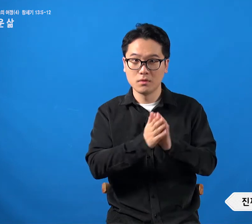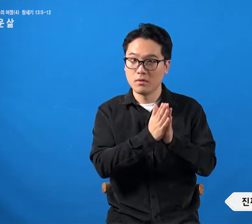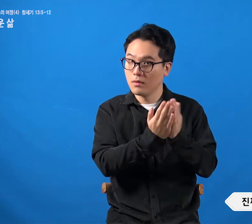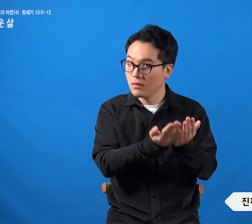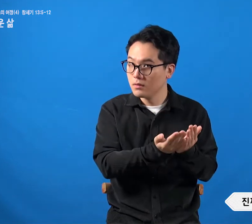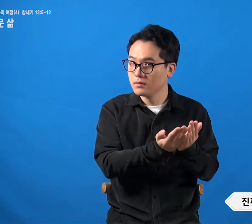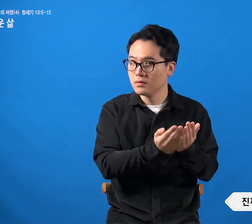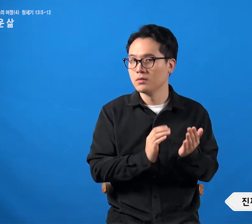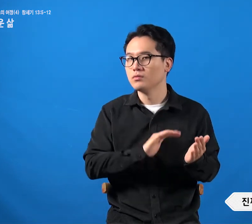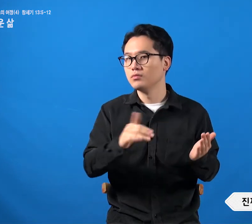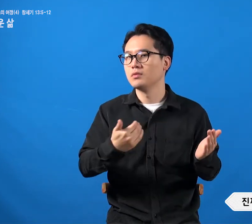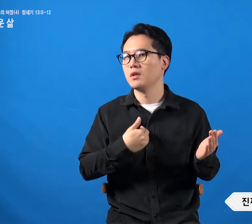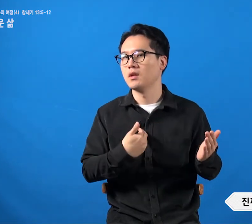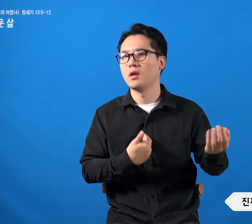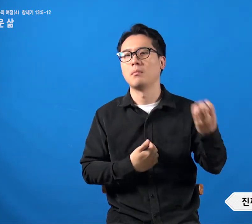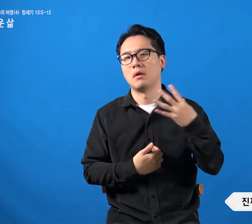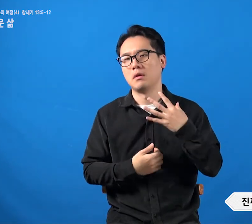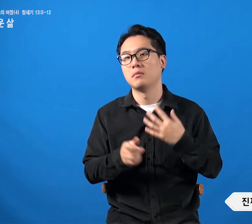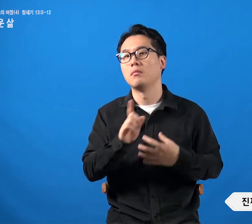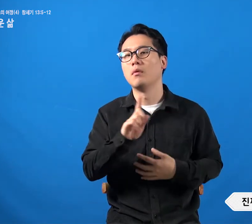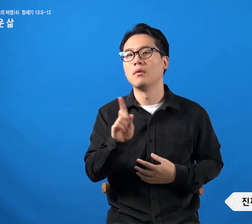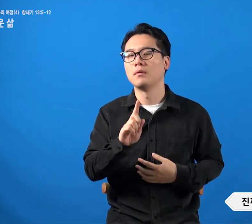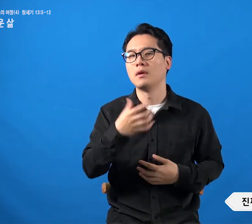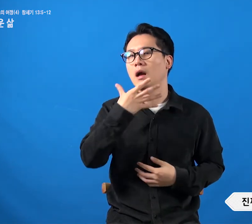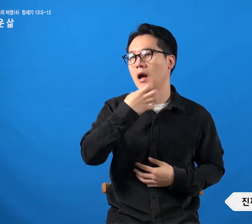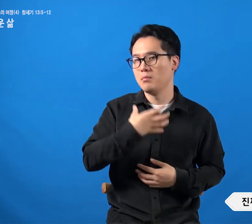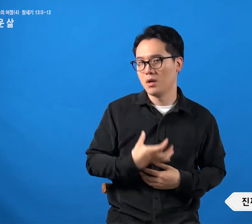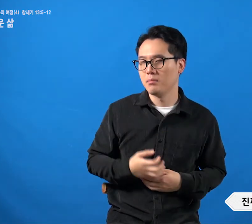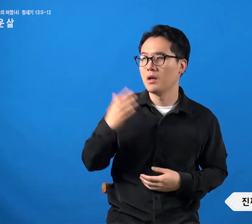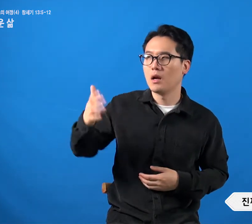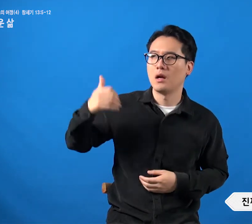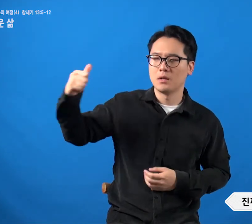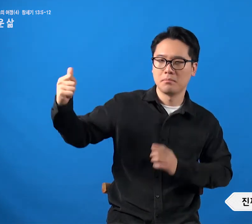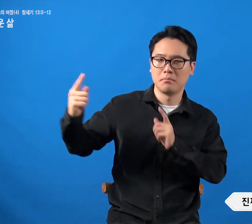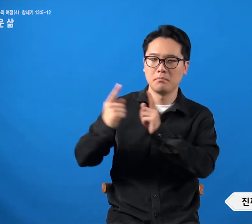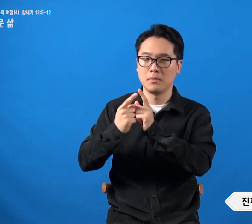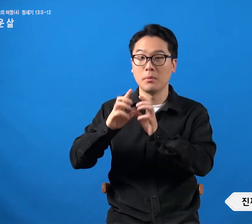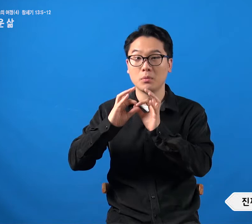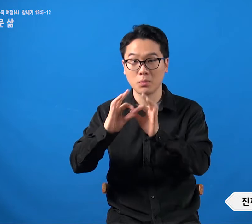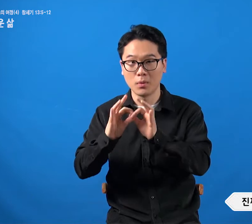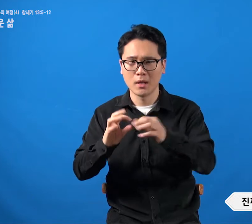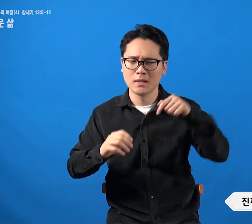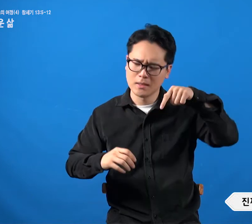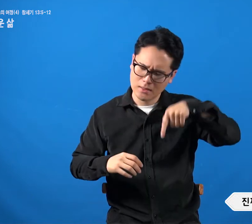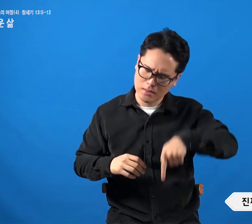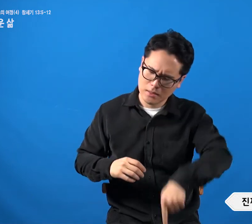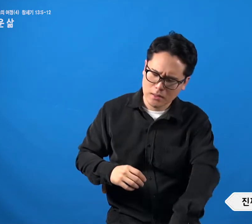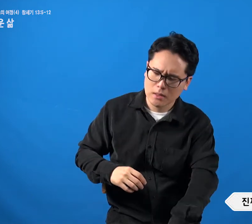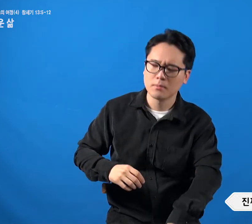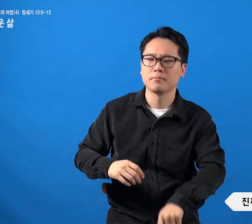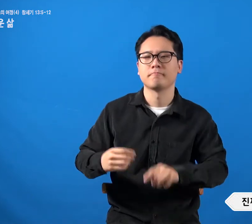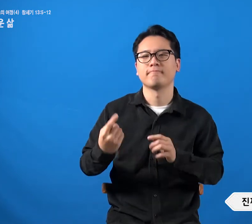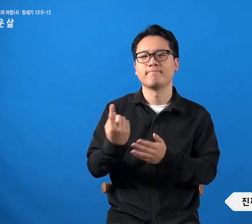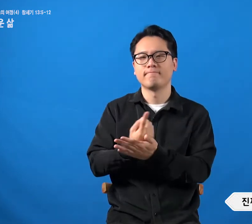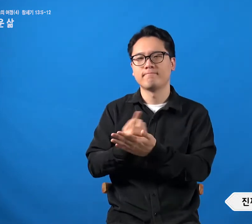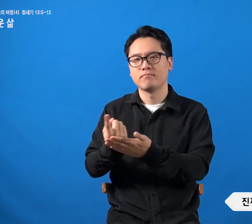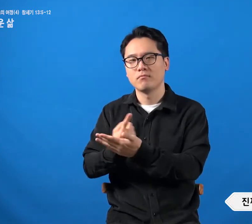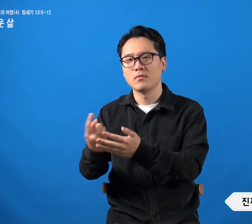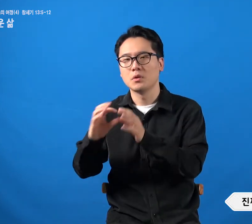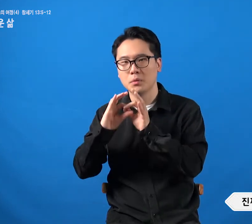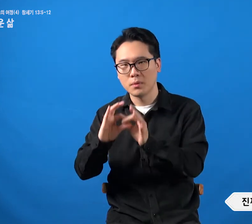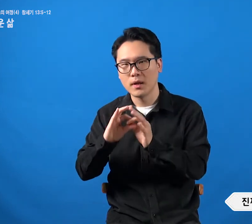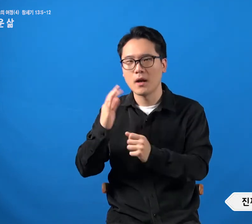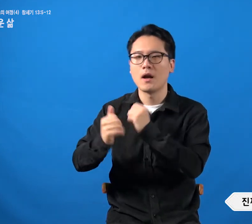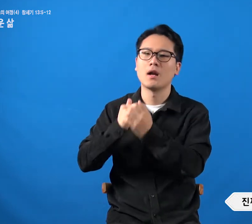우리 가운데 말씀하고 계십니다. 아브라함이 하나님을 만남을 통해 깊은 교제 가운데 하나님을